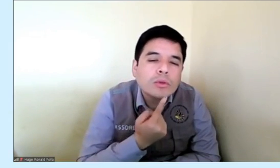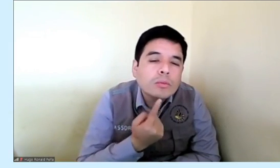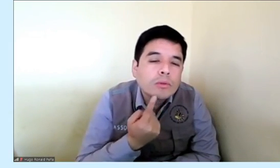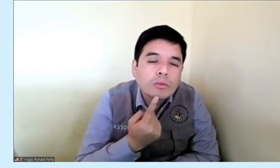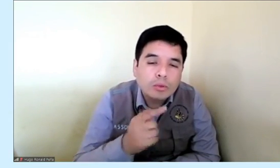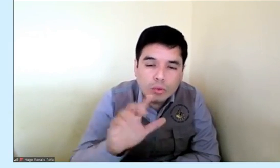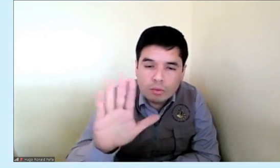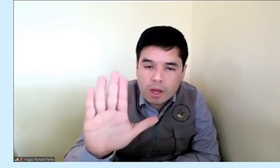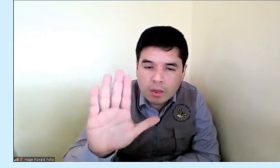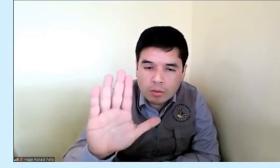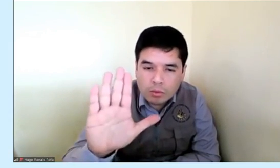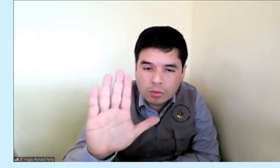en el mentón